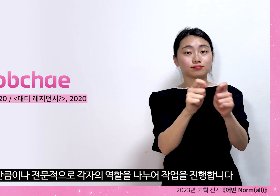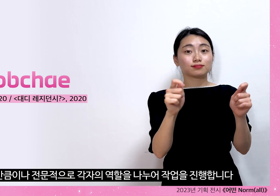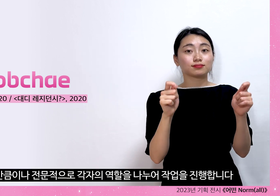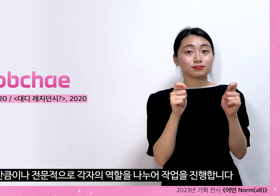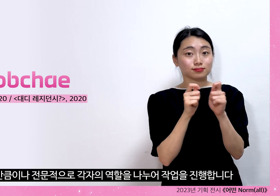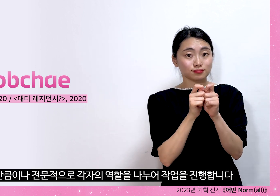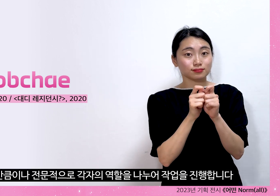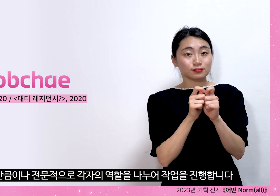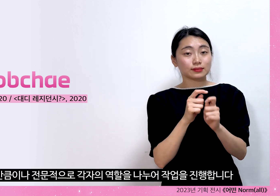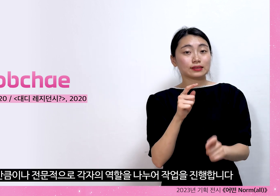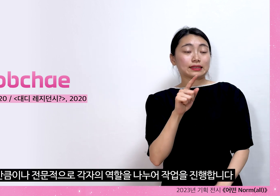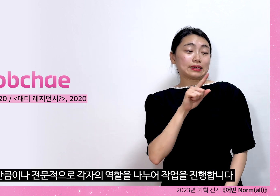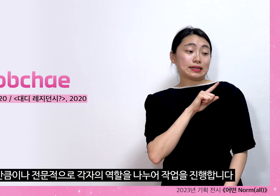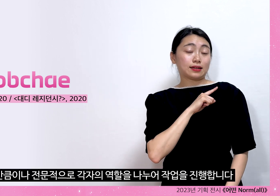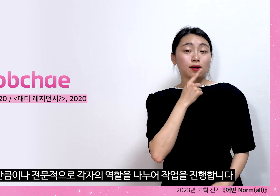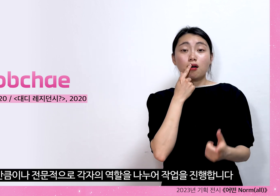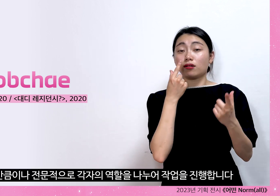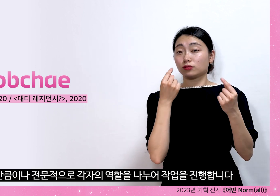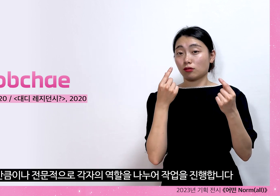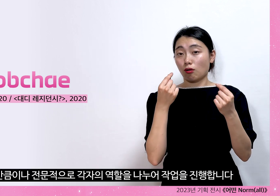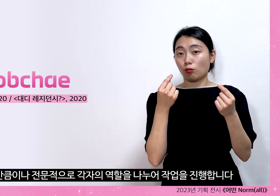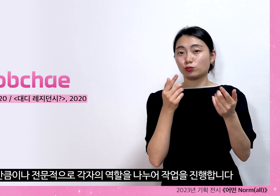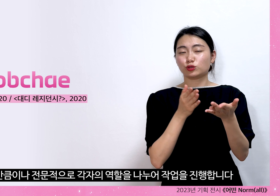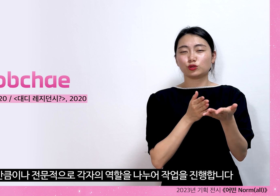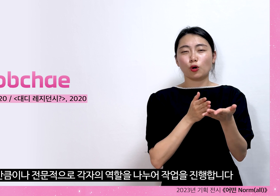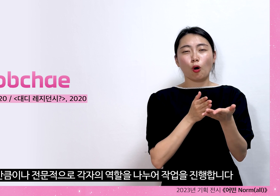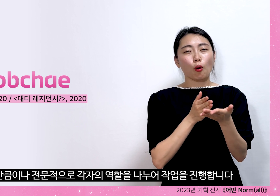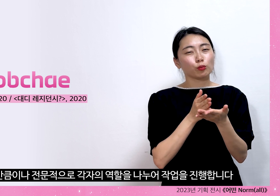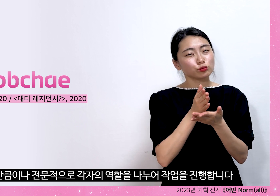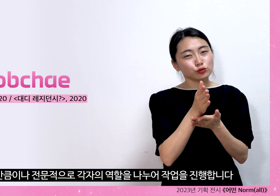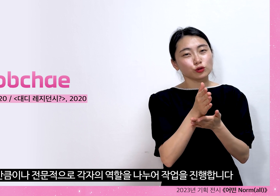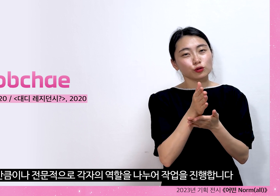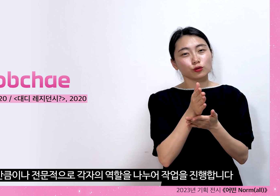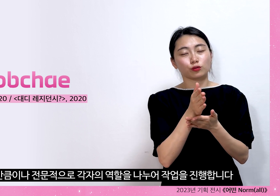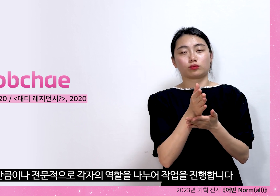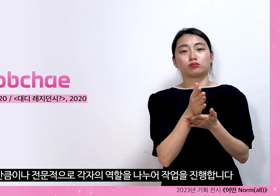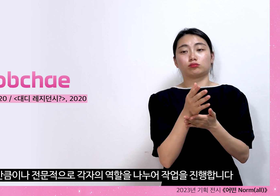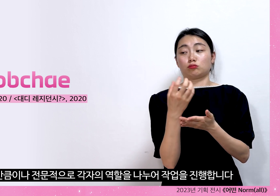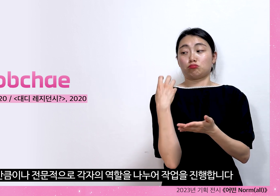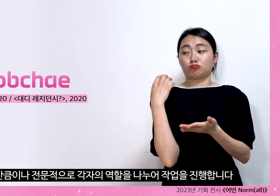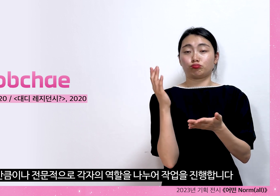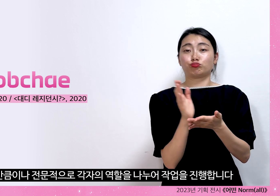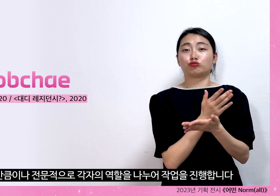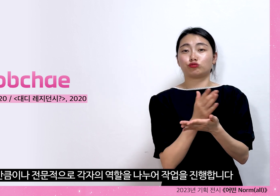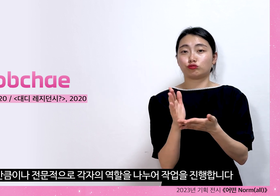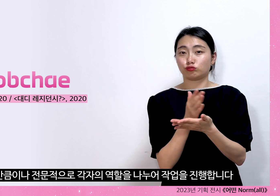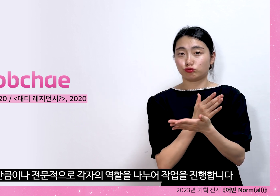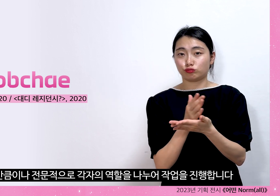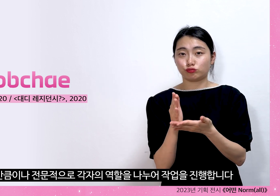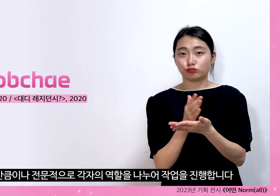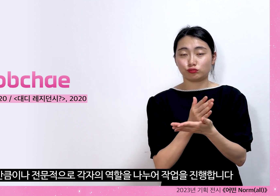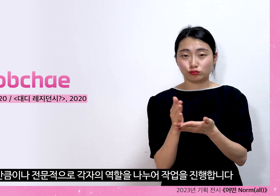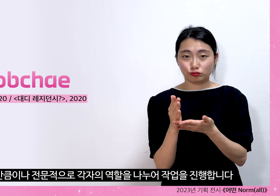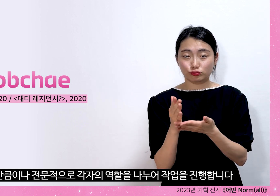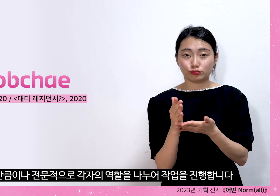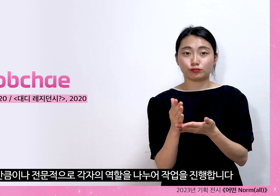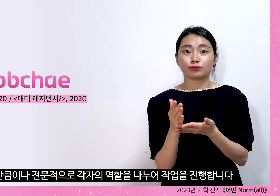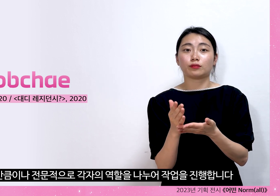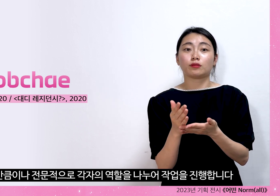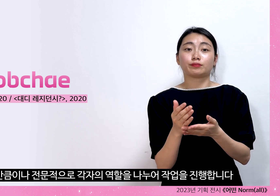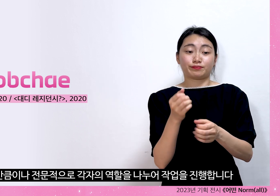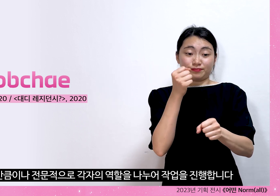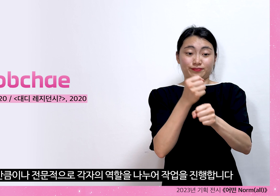업체는 팀 이름만큼이나 전문적으로 각자의 역할을 나누어 작업을